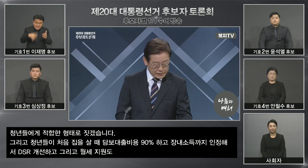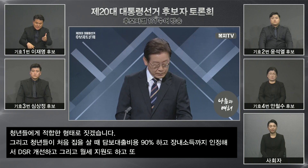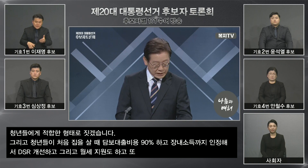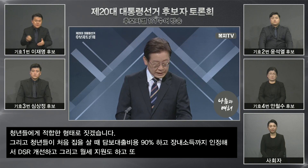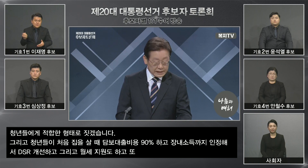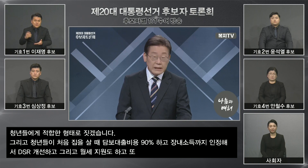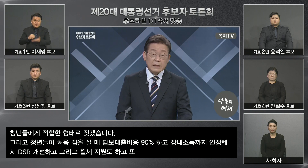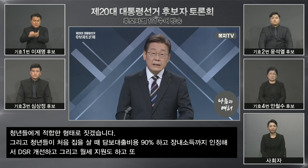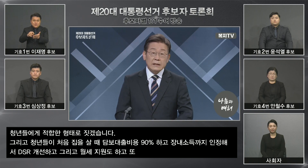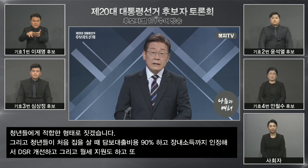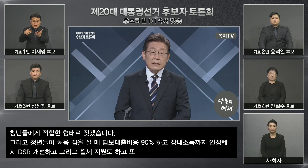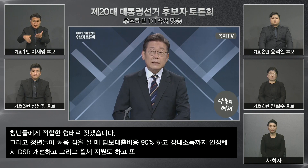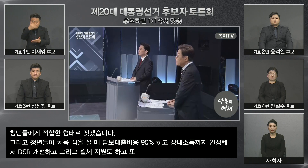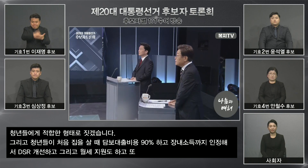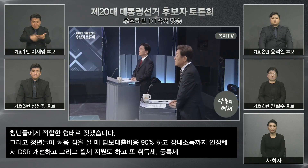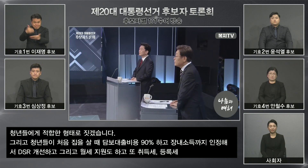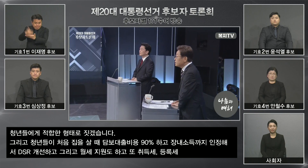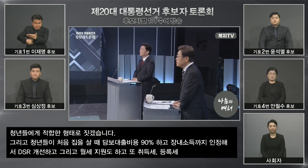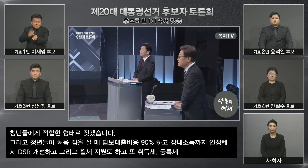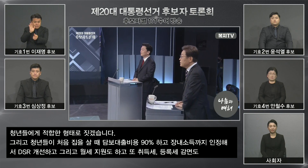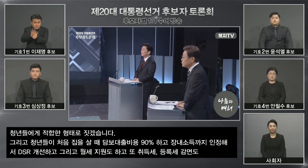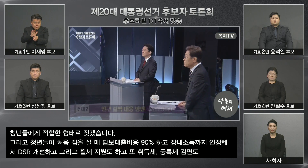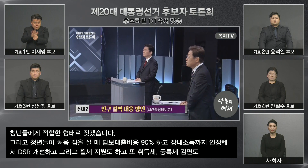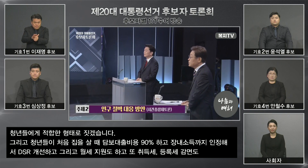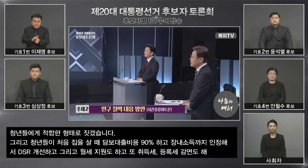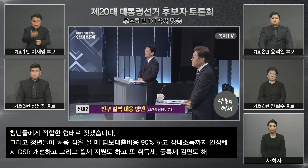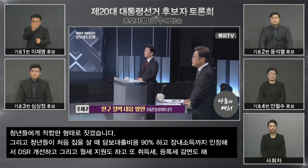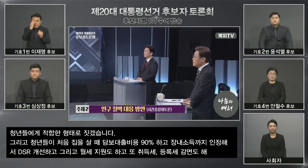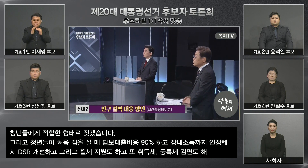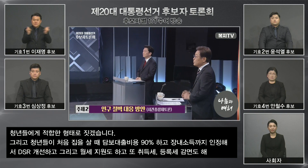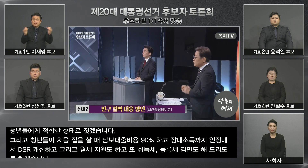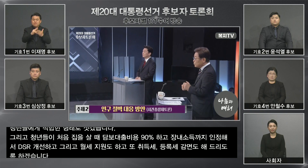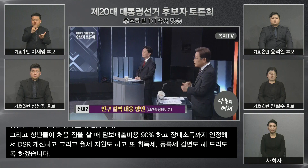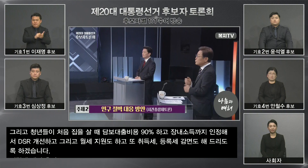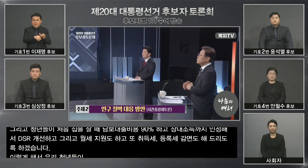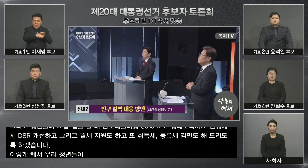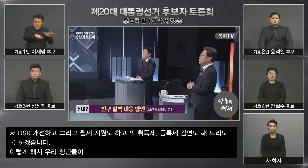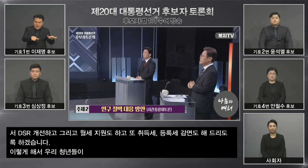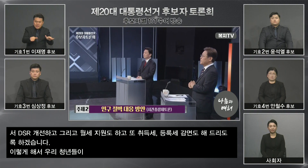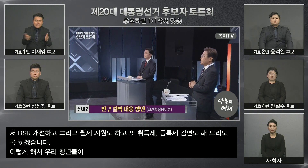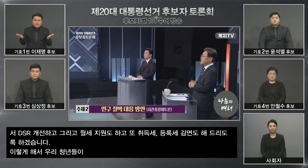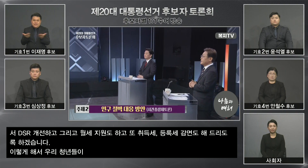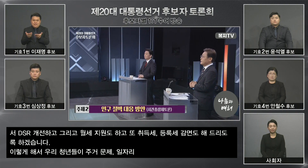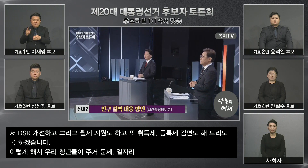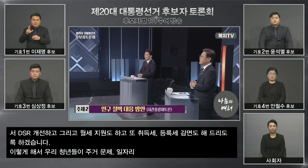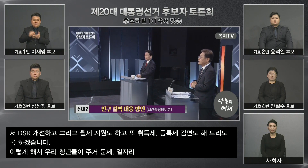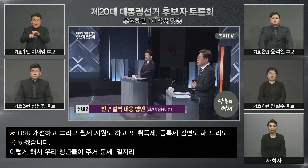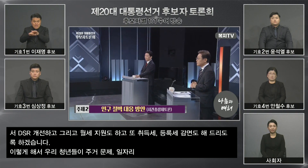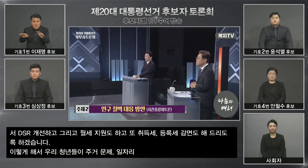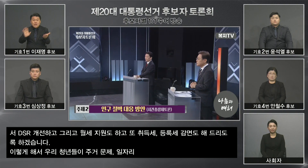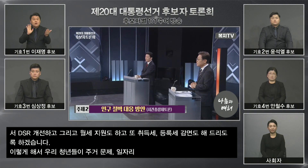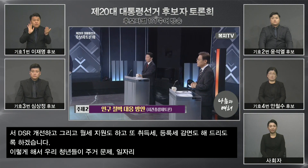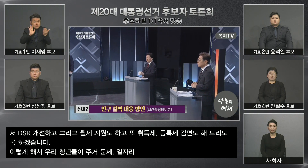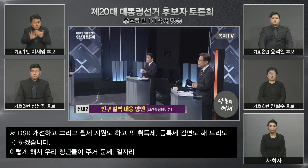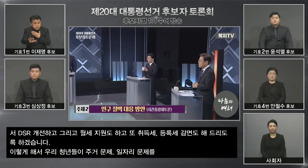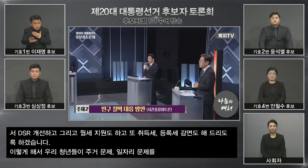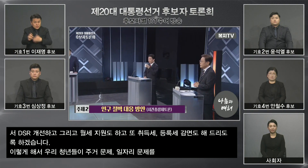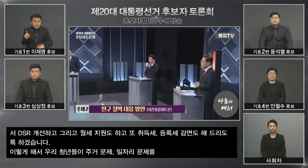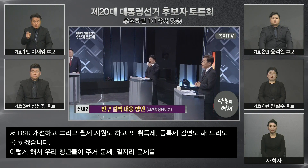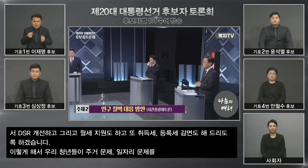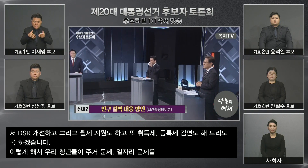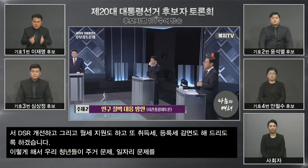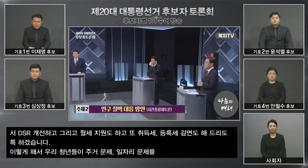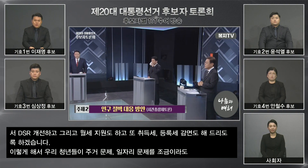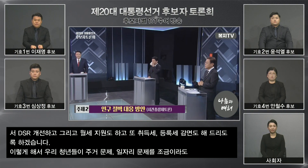해드리도록 하겠습니다. 이렇게 해서 우리 청년들이 주거 문제, 일자리 문제를 조금이라도 숨통을 틔면 저출생 문제도 좀